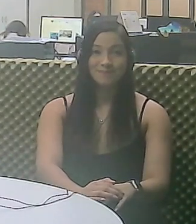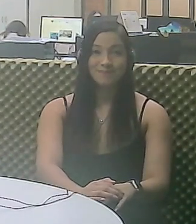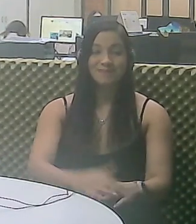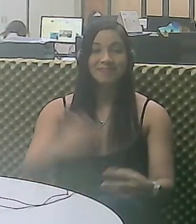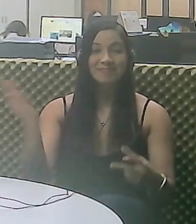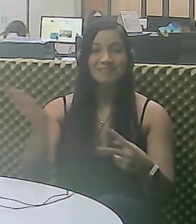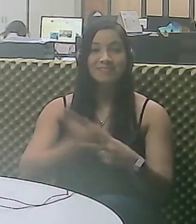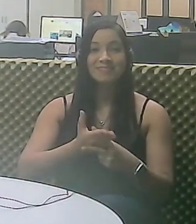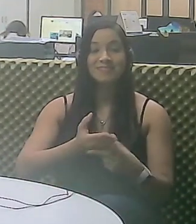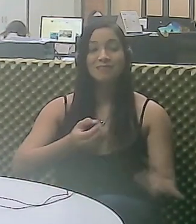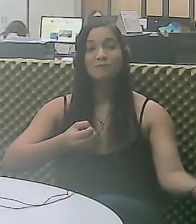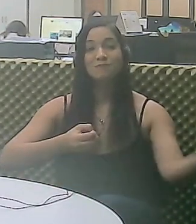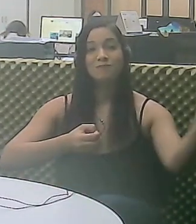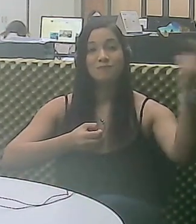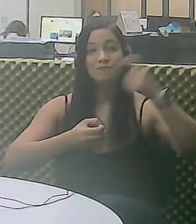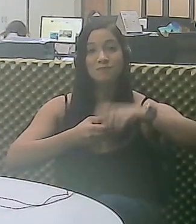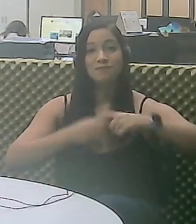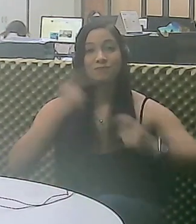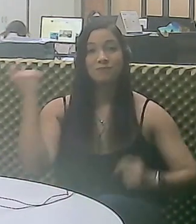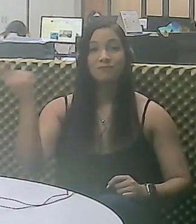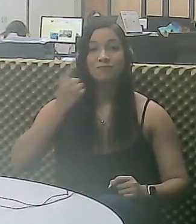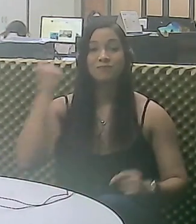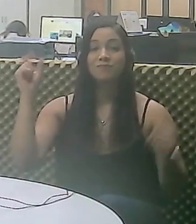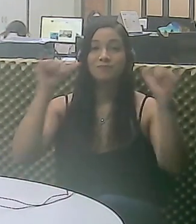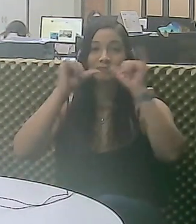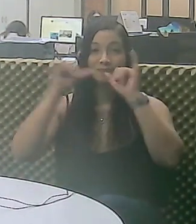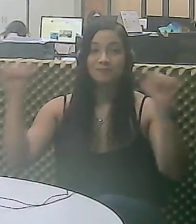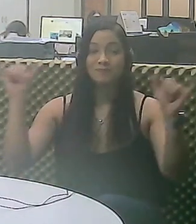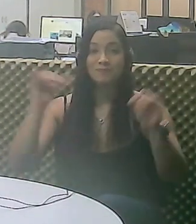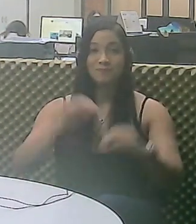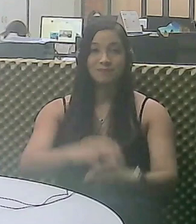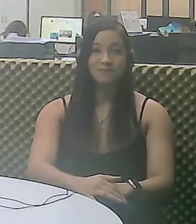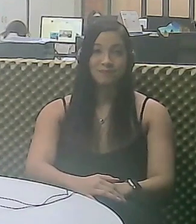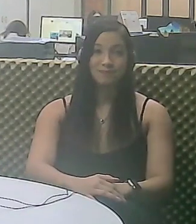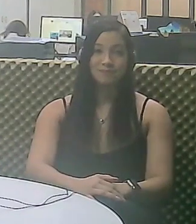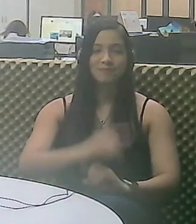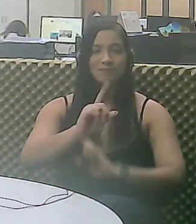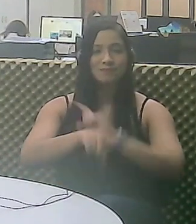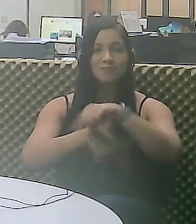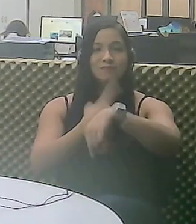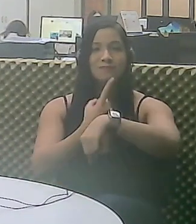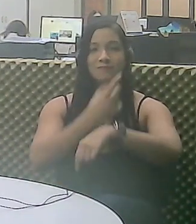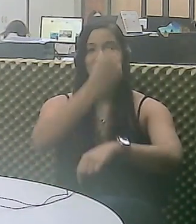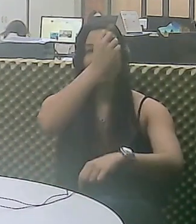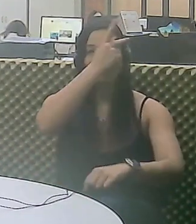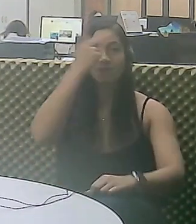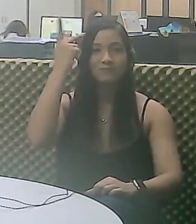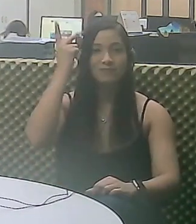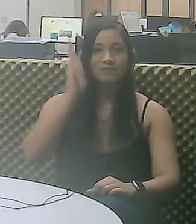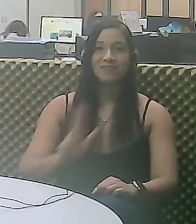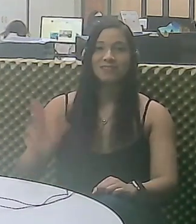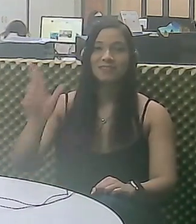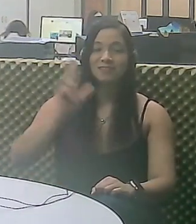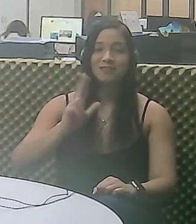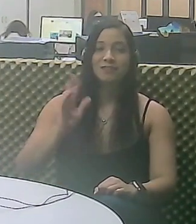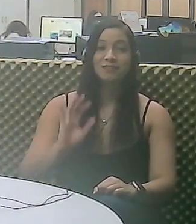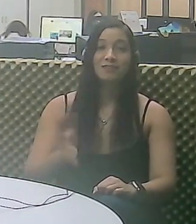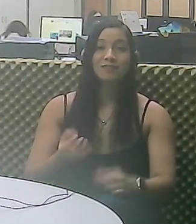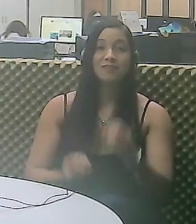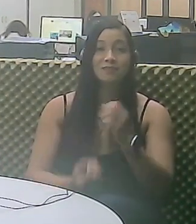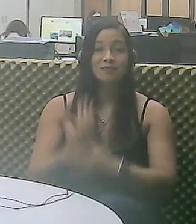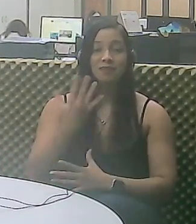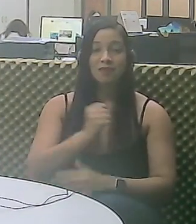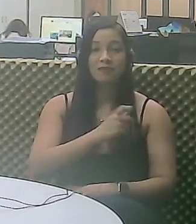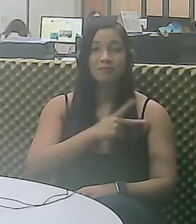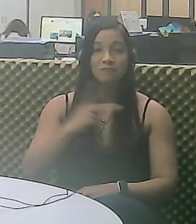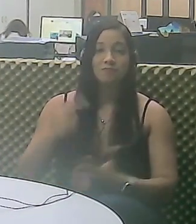Vamos agora a um breve intervalo e na volta tem giro de notícias. Inovar é com a Prefeitura de Uberlândia. Ela já